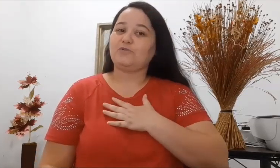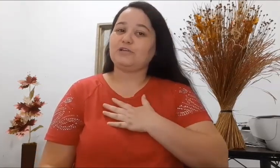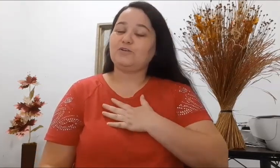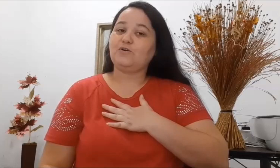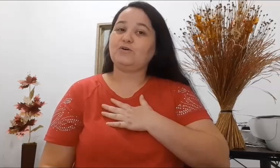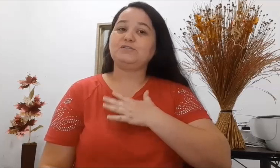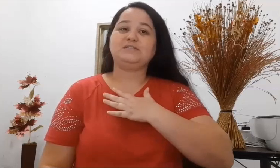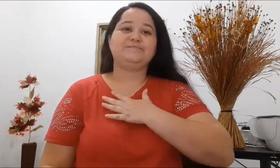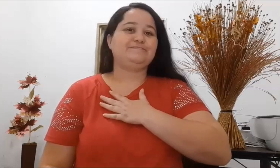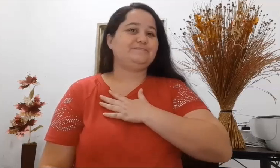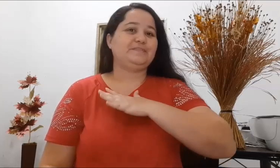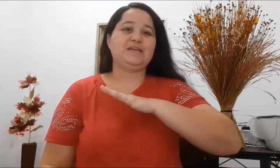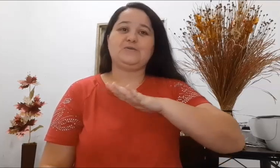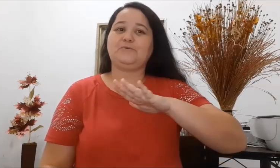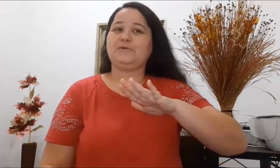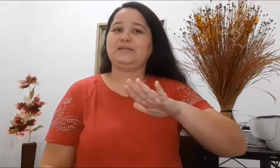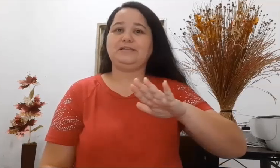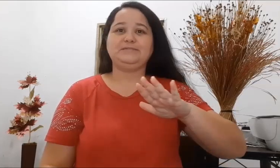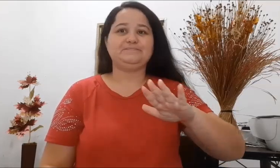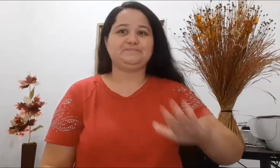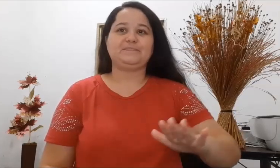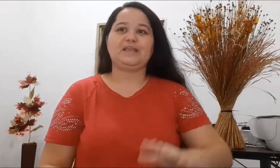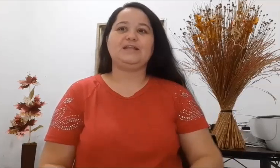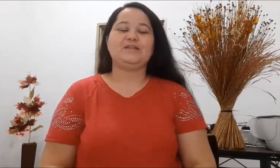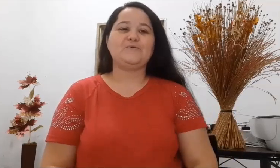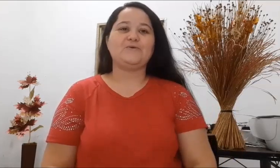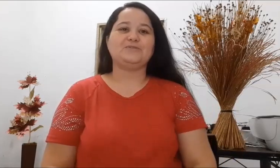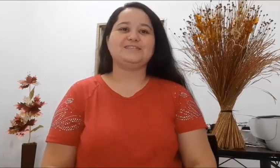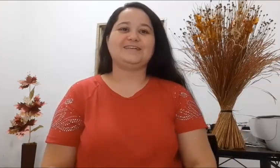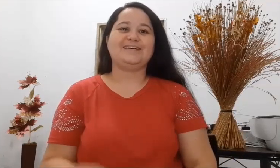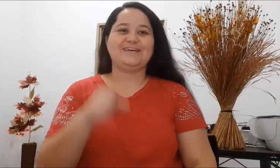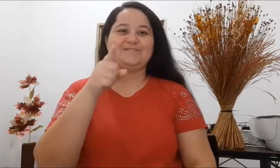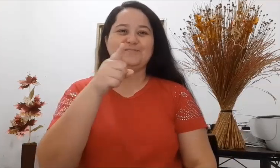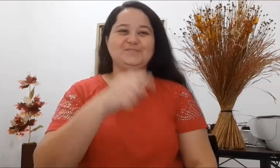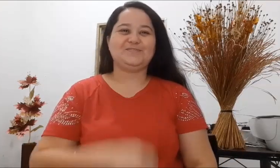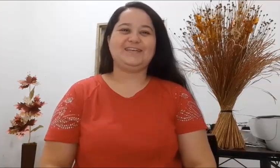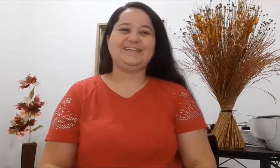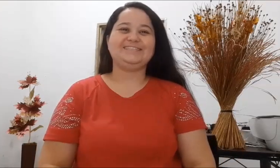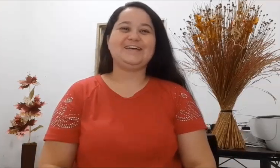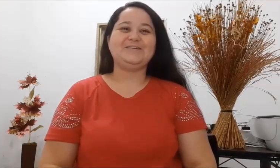que gosta e a cor que não gosta. Vamos ver aí, então?